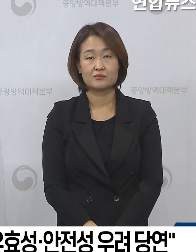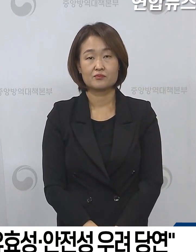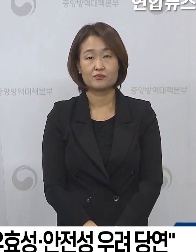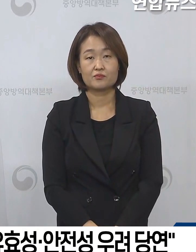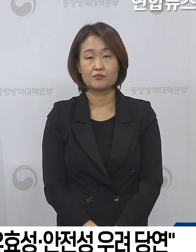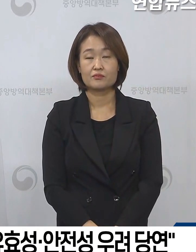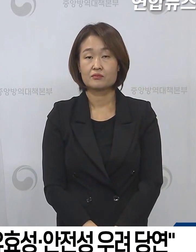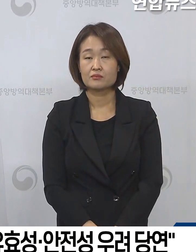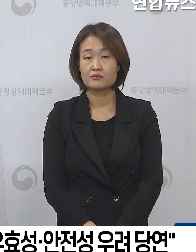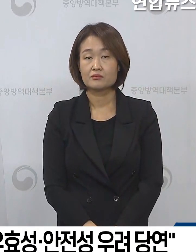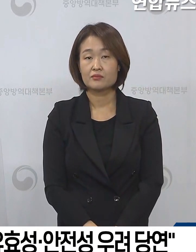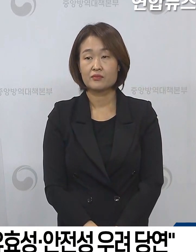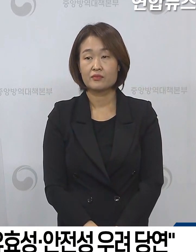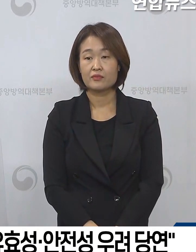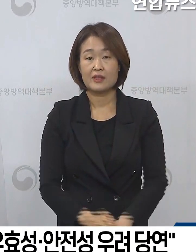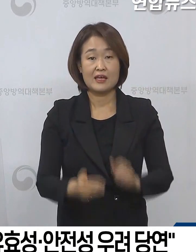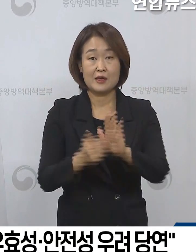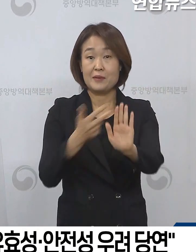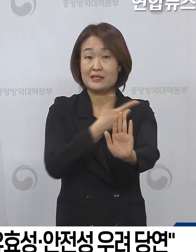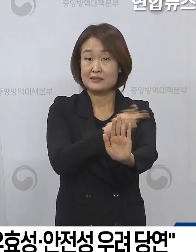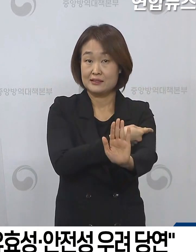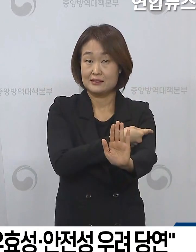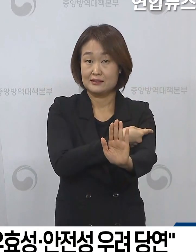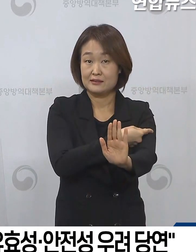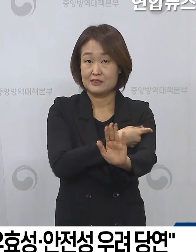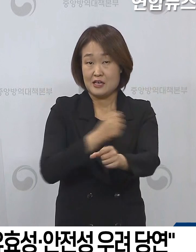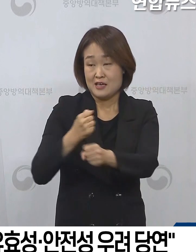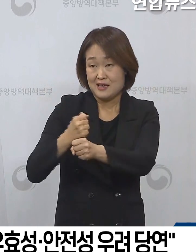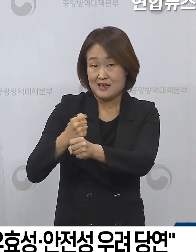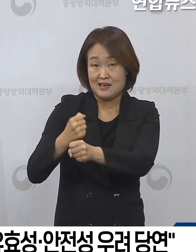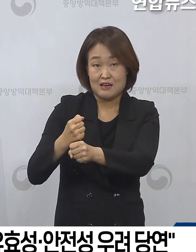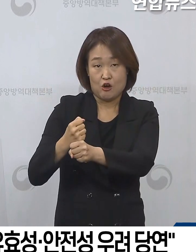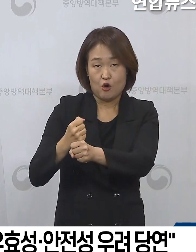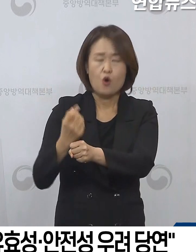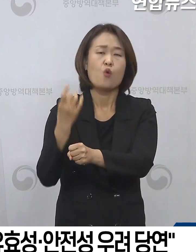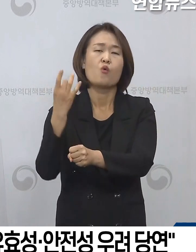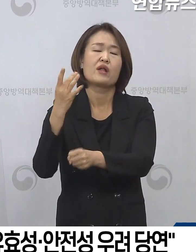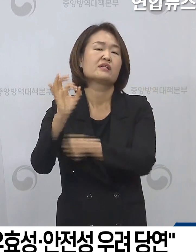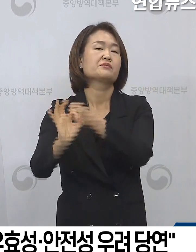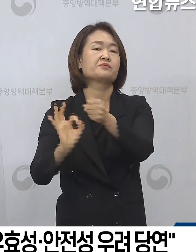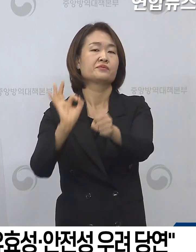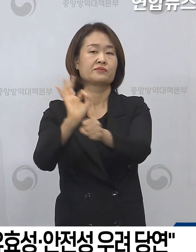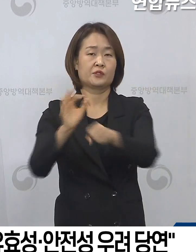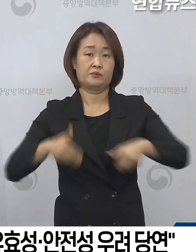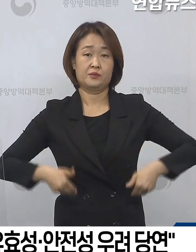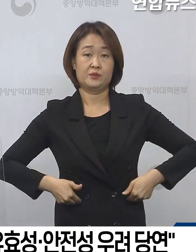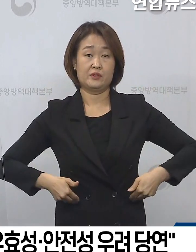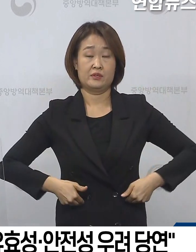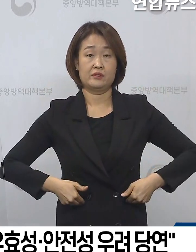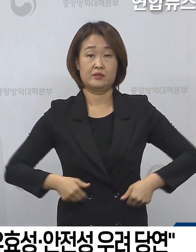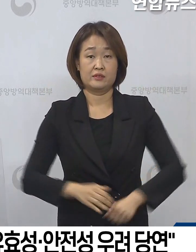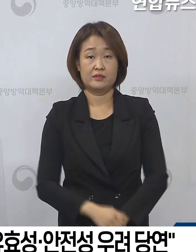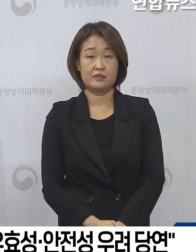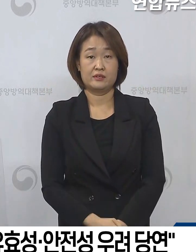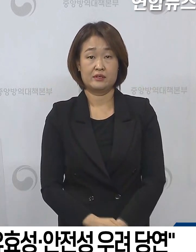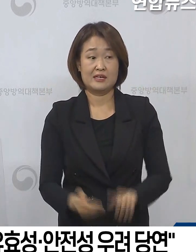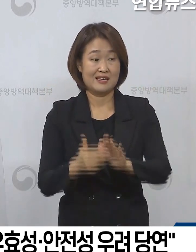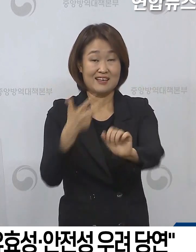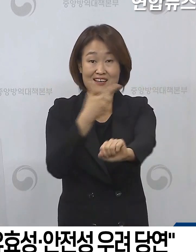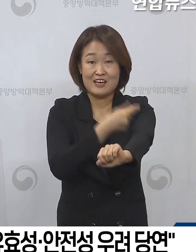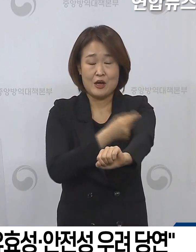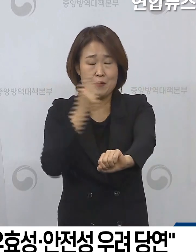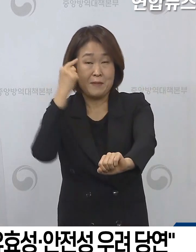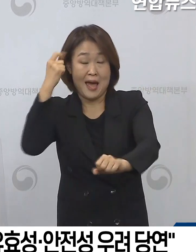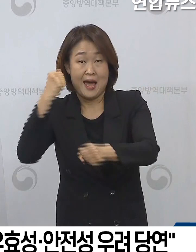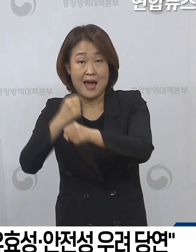예 그 보통 개그 백신이 완성되기 까지는 10년 이상의 시간이 걸리게 됩니다 또한 백신은 개발보다는 자체보다는